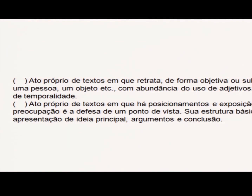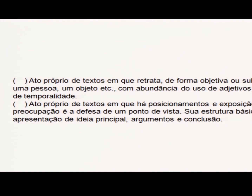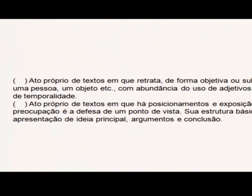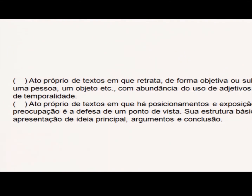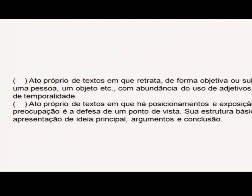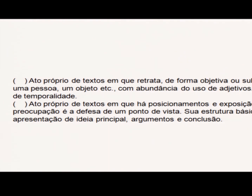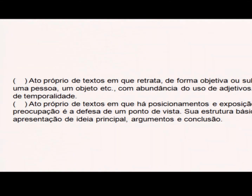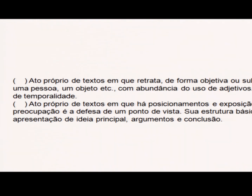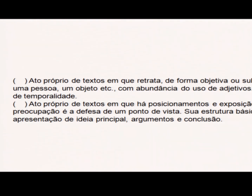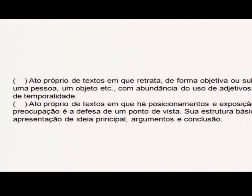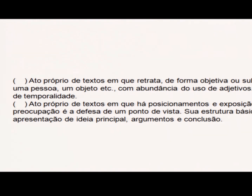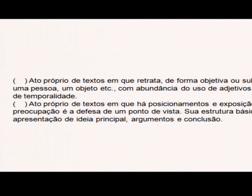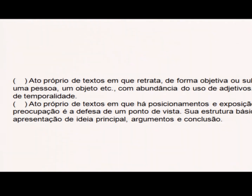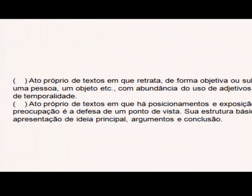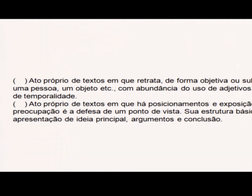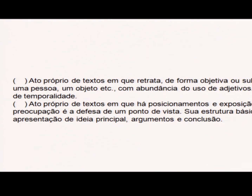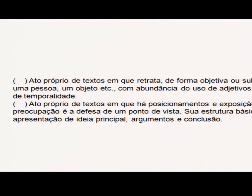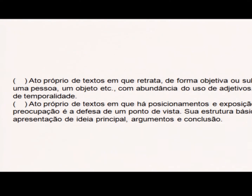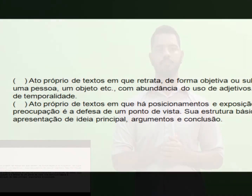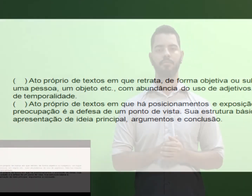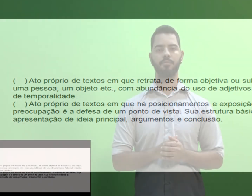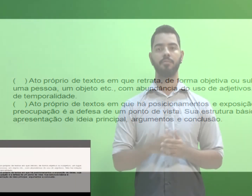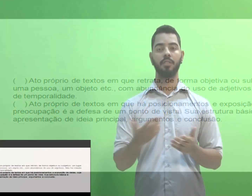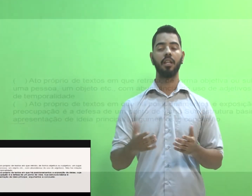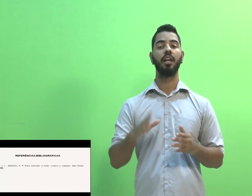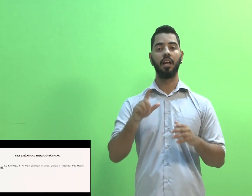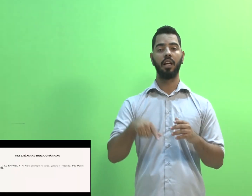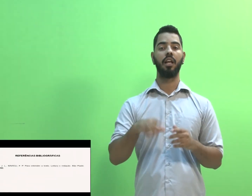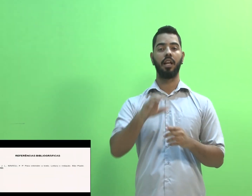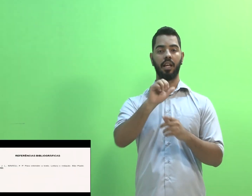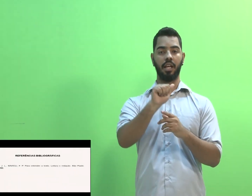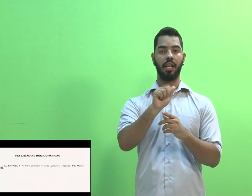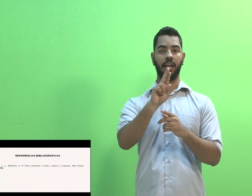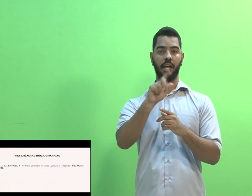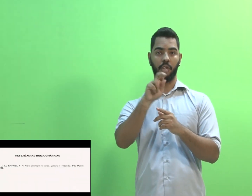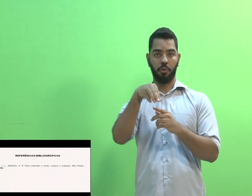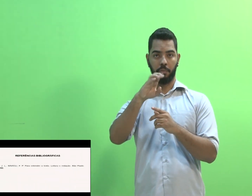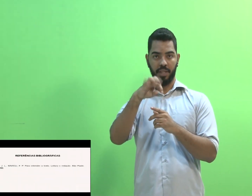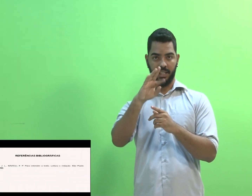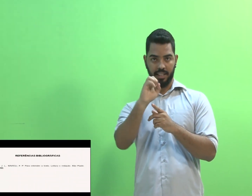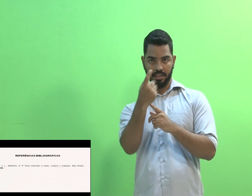a argumentação ou dissertação. A dissertação.